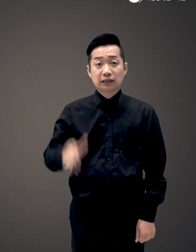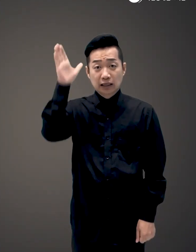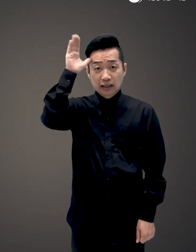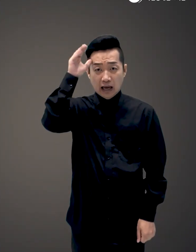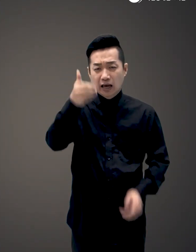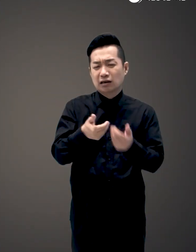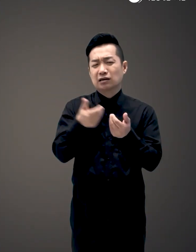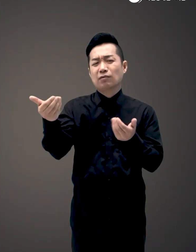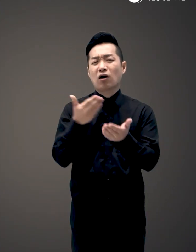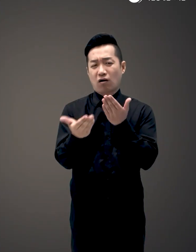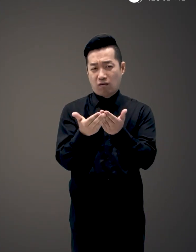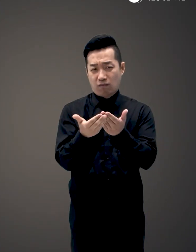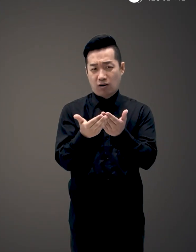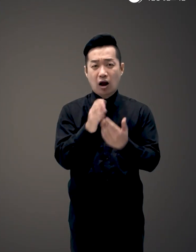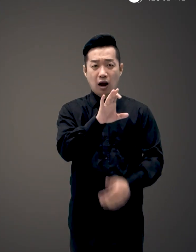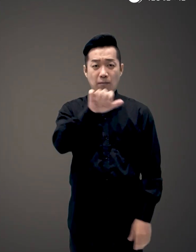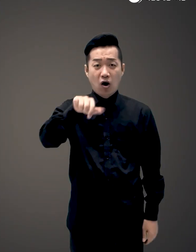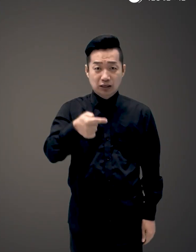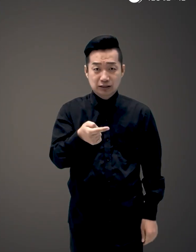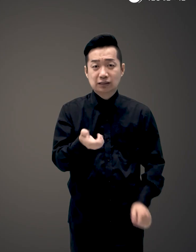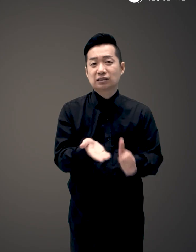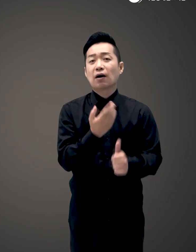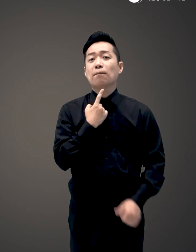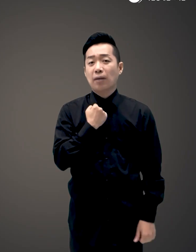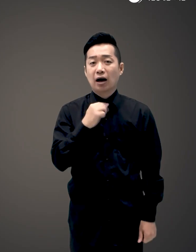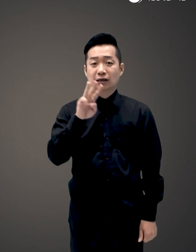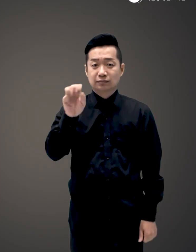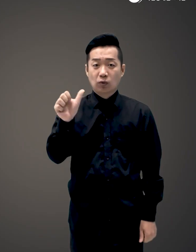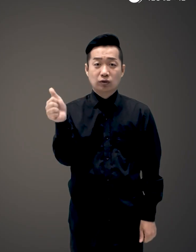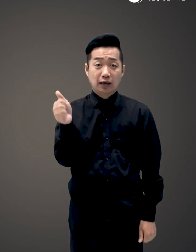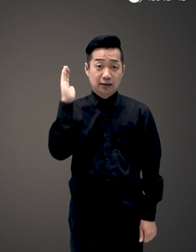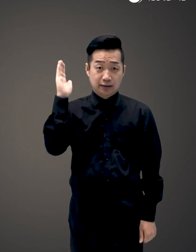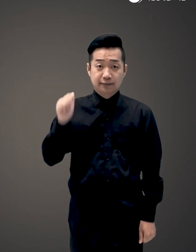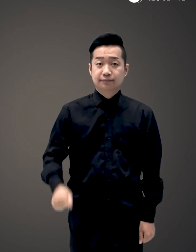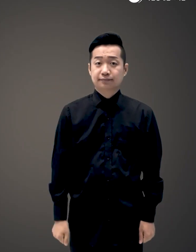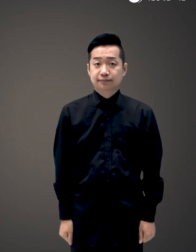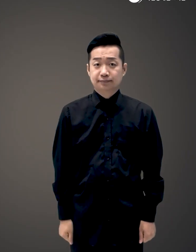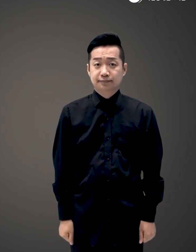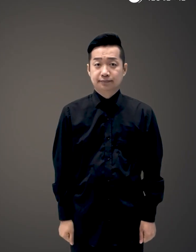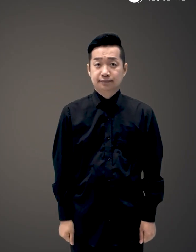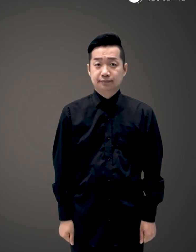페노스, 반려견과의 이별. 퍼그를 기르던 35세 남성 이야기.